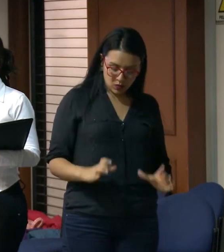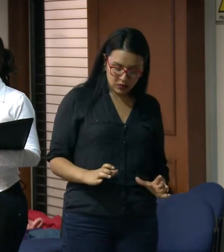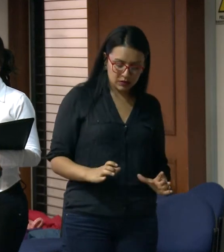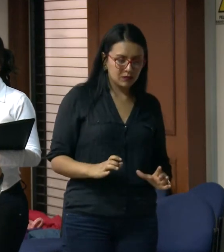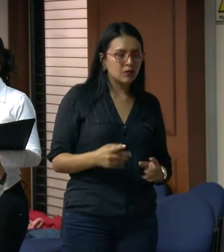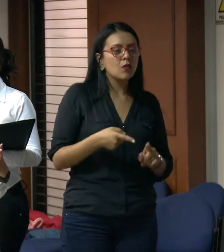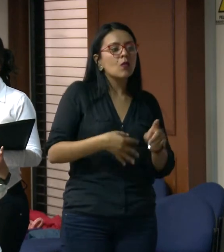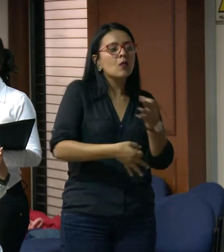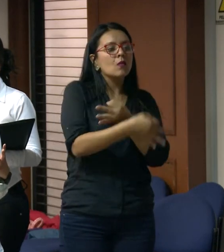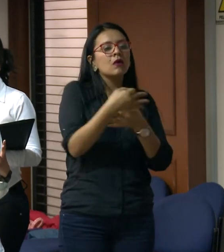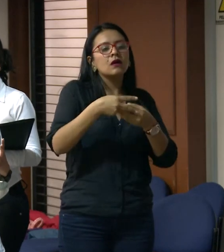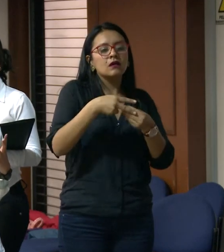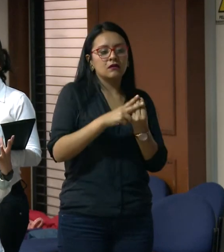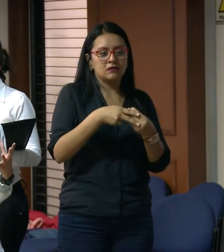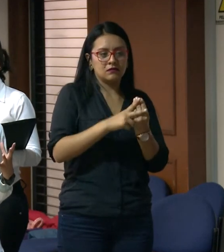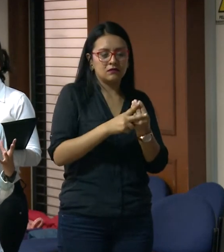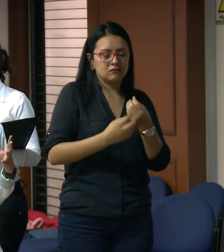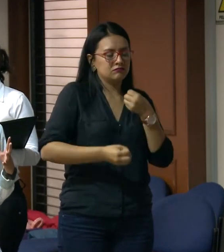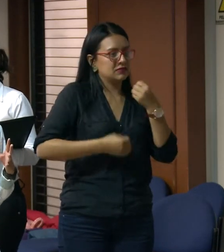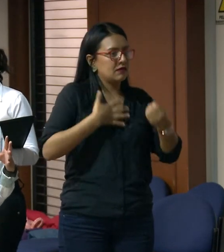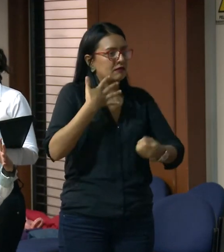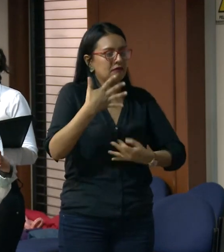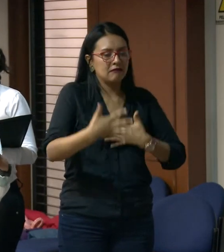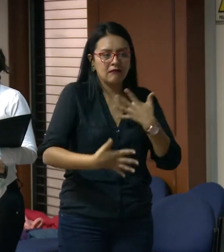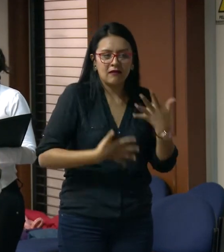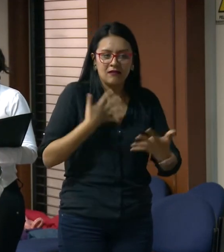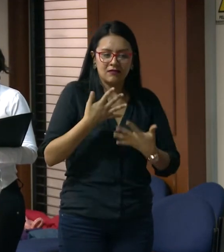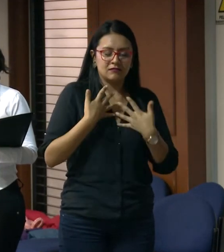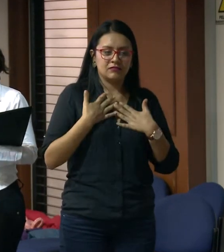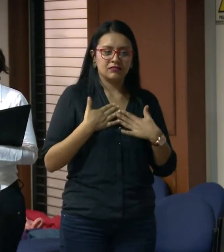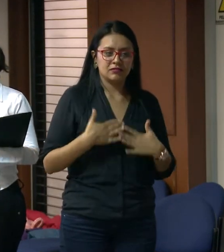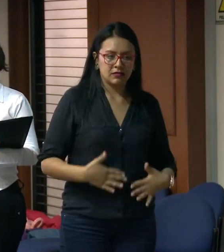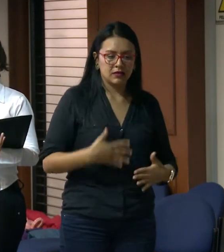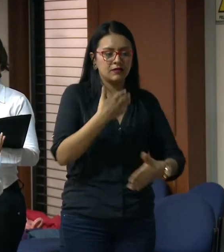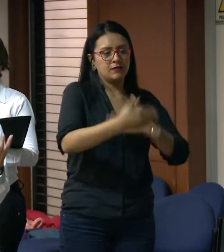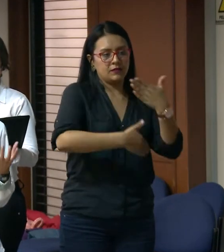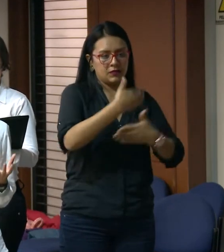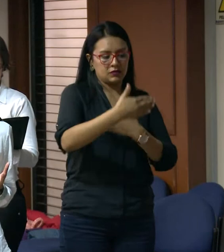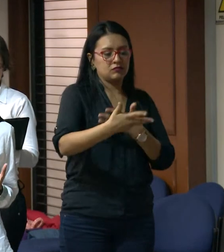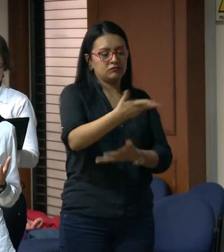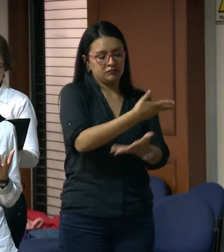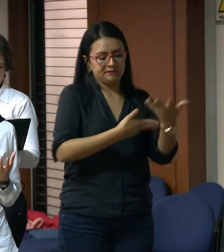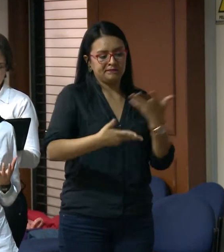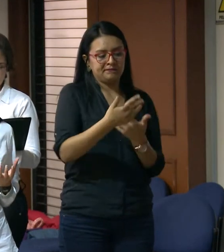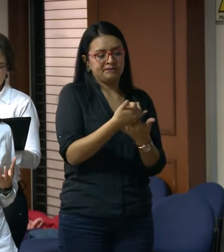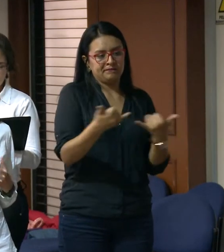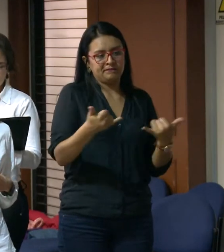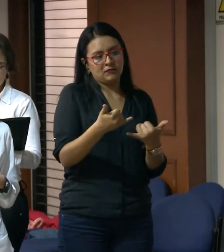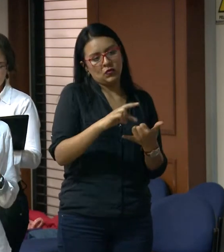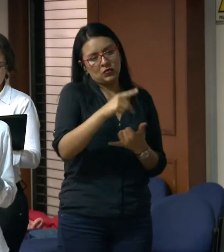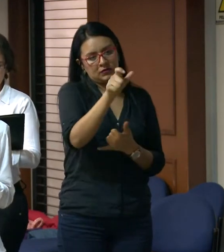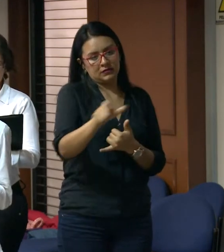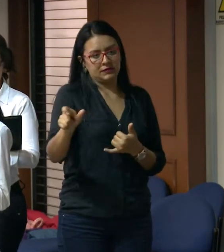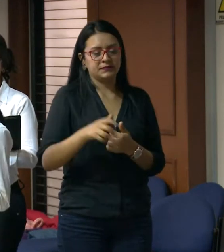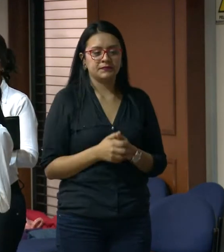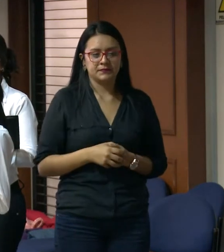el instrumento que se utiliza como goce o entretenimiento pues en los procesos de interacción que tenemos con los otros.